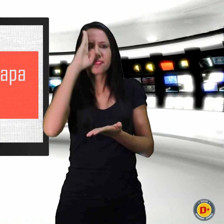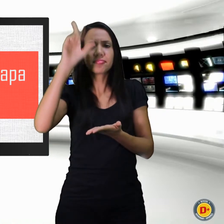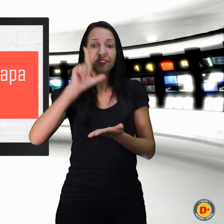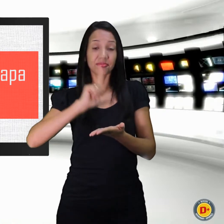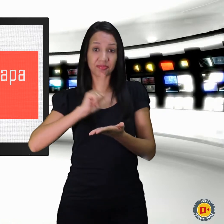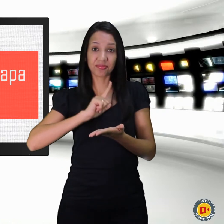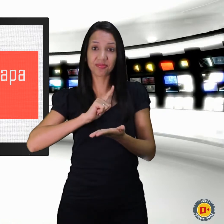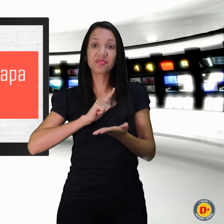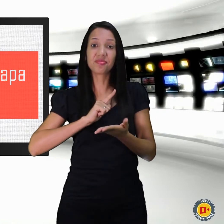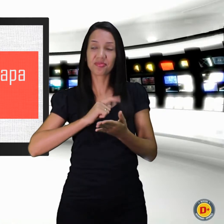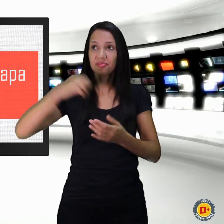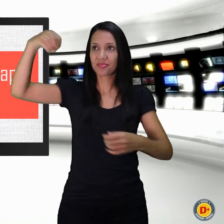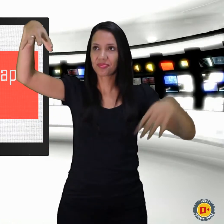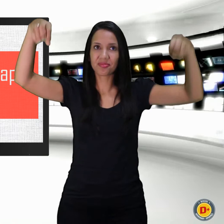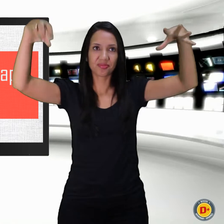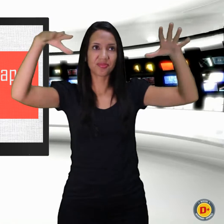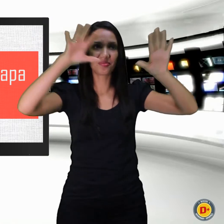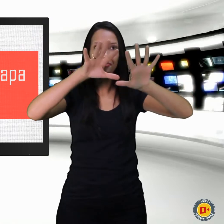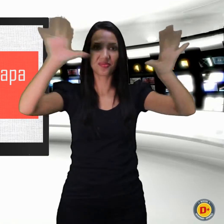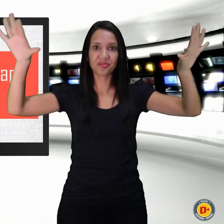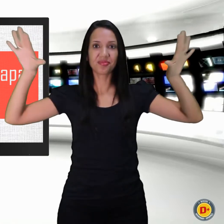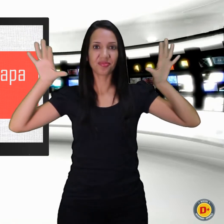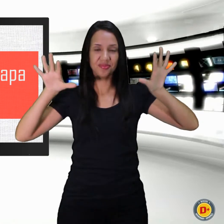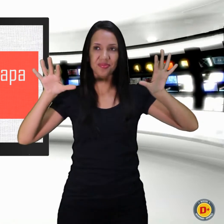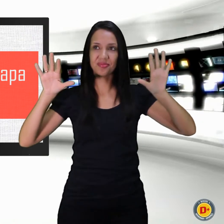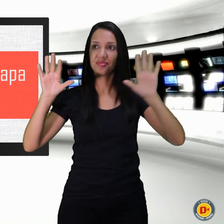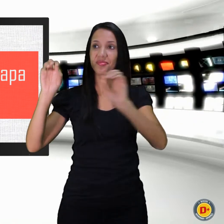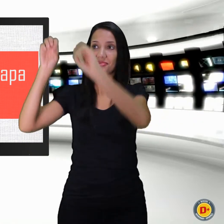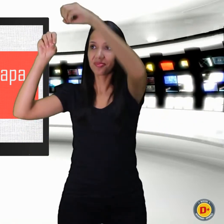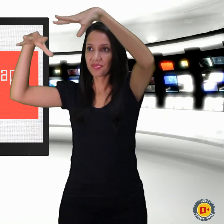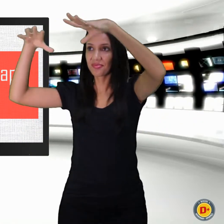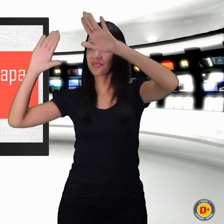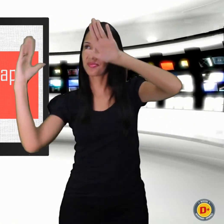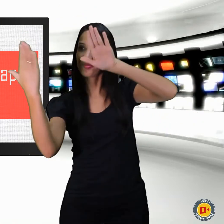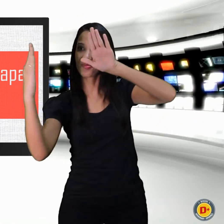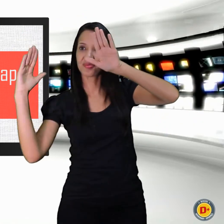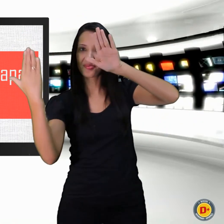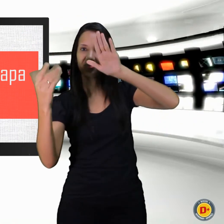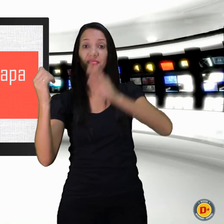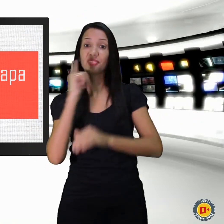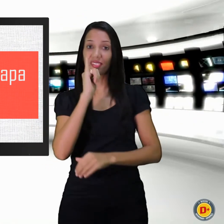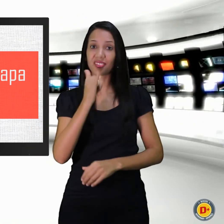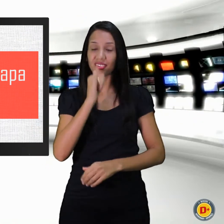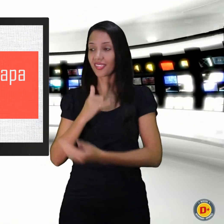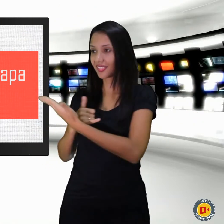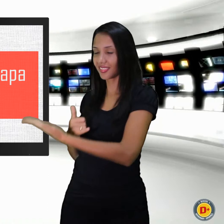na questão da Luz dos ambientes internos das sombras contra Heber por ser cego ele tinha